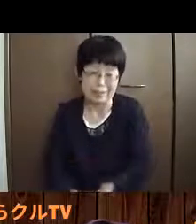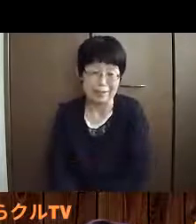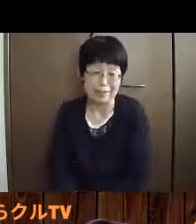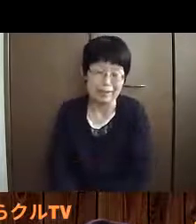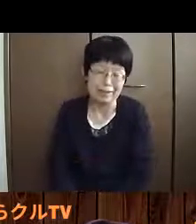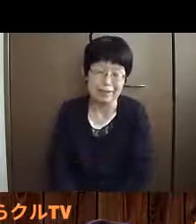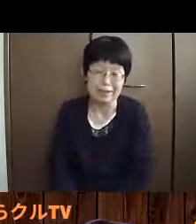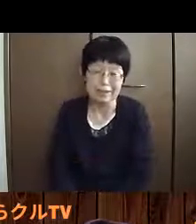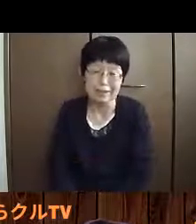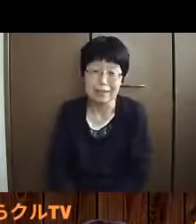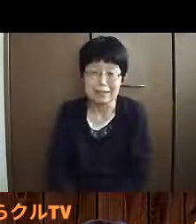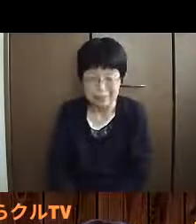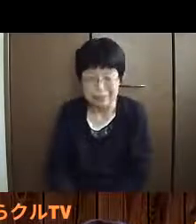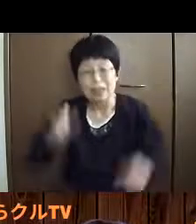なんか自由な感じだし、